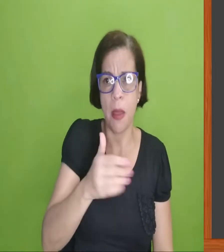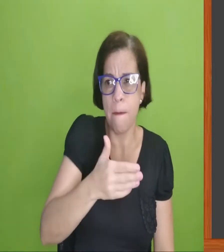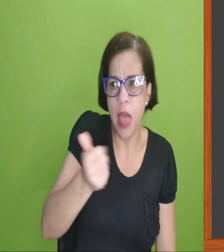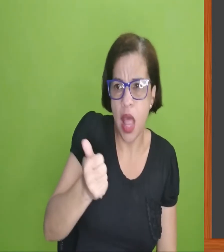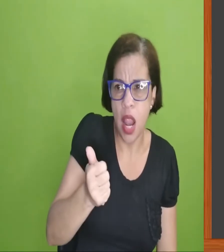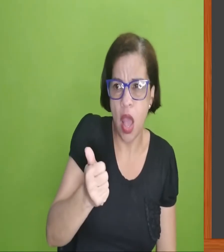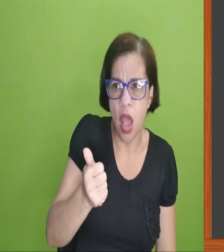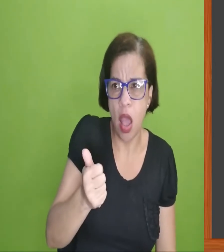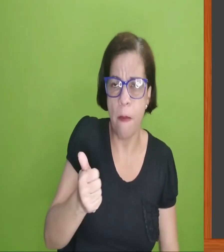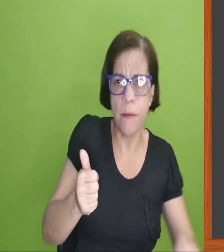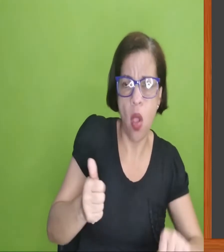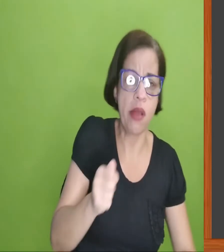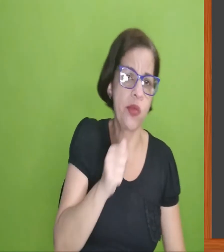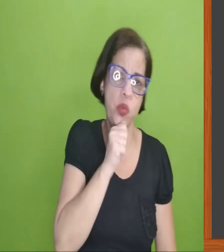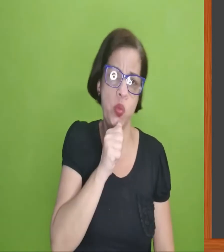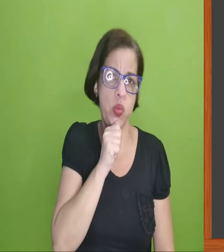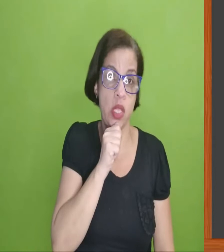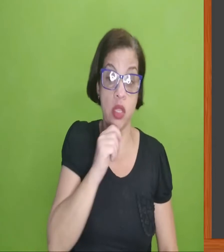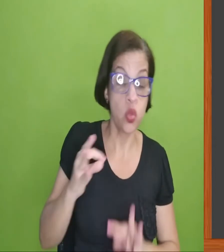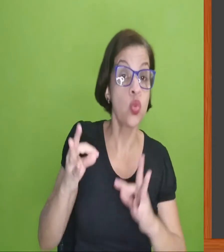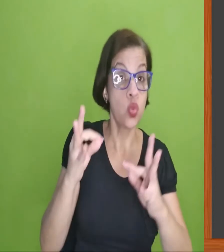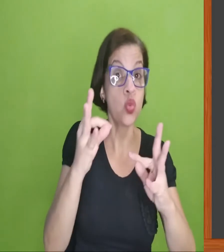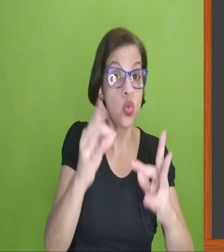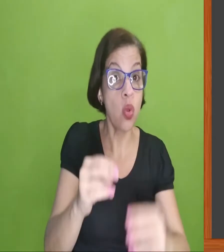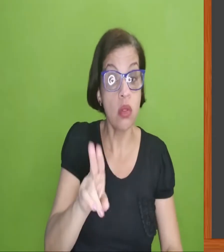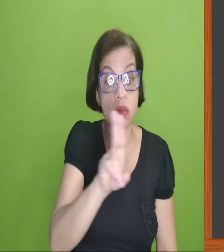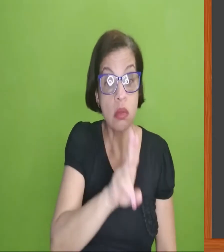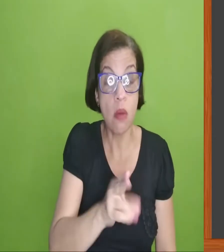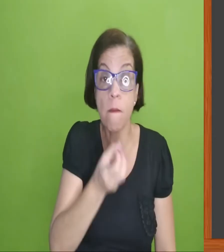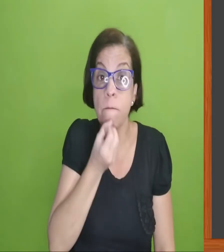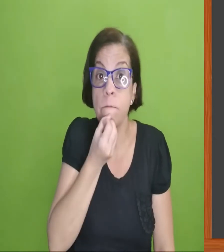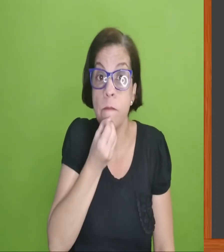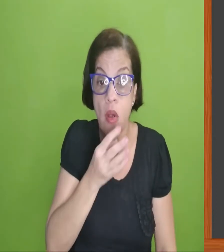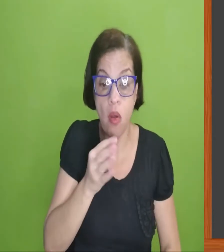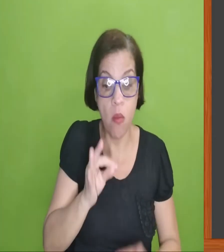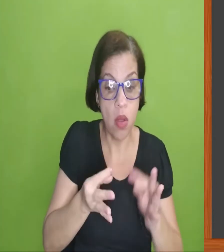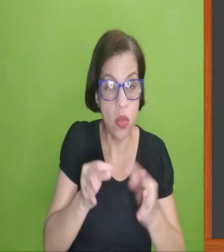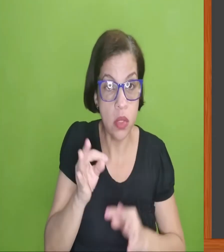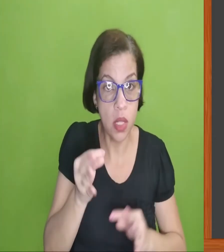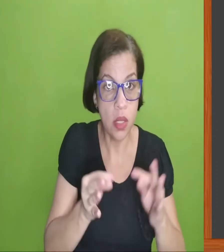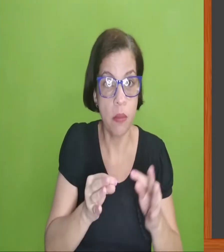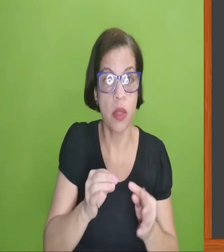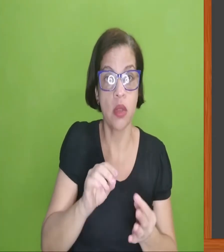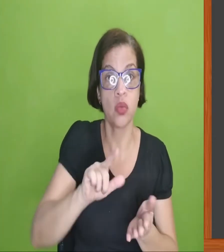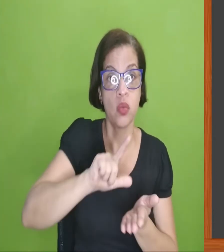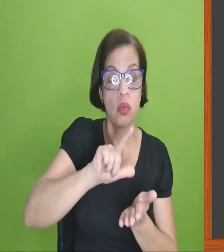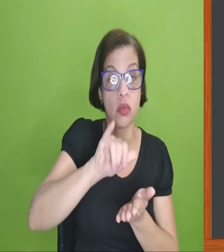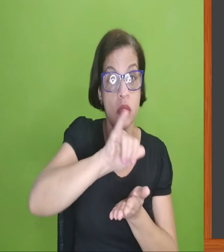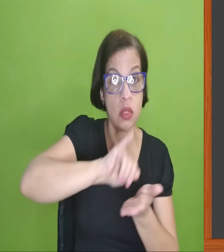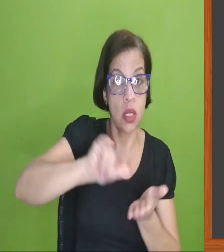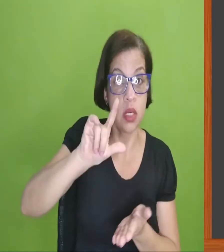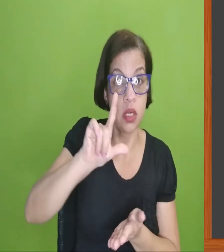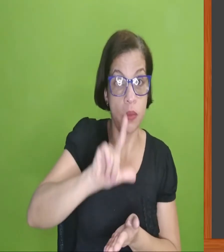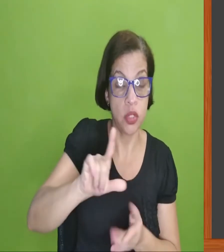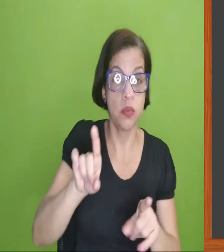existe uma melhor ou pior estatina. Todas elas são úteis para o tratamento das dislipidemias e